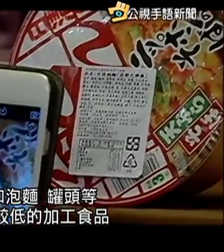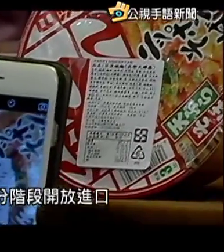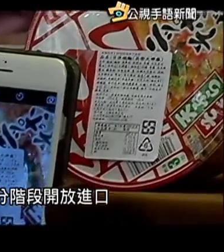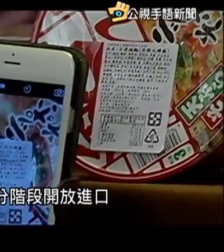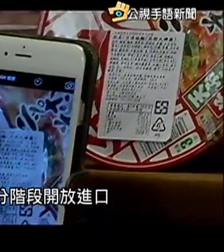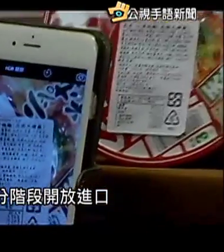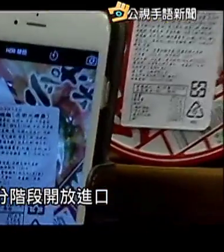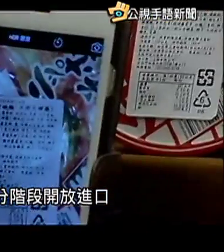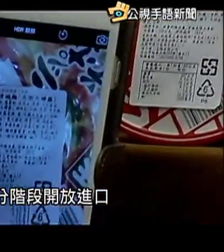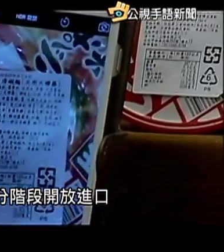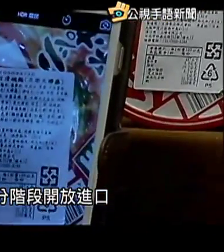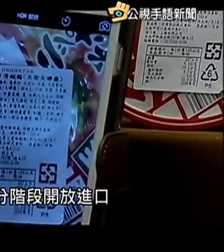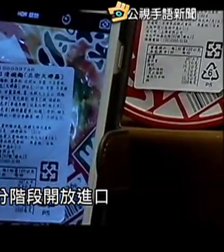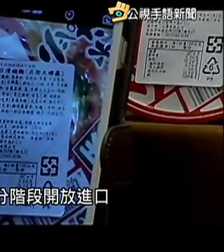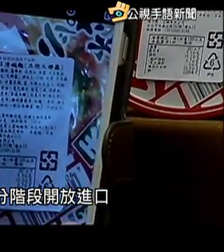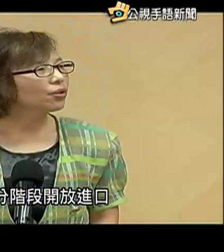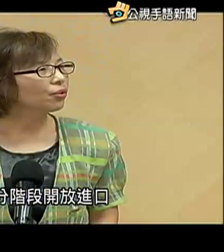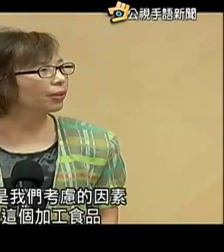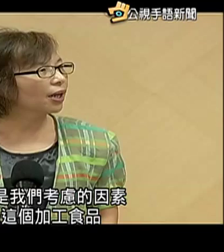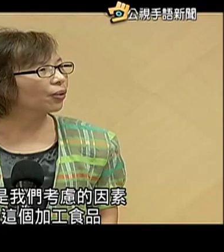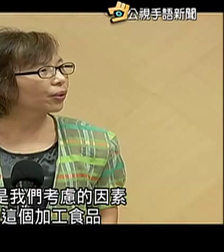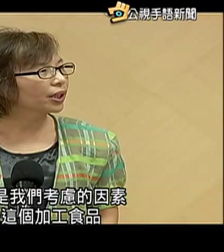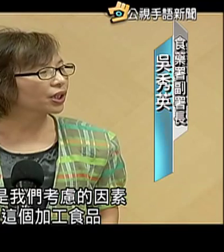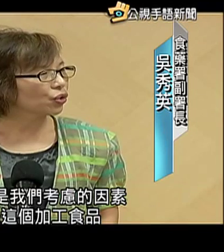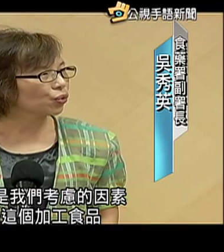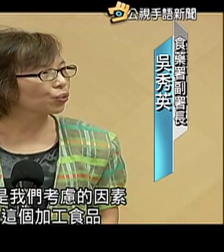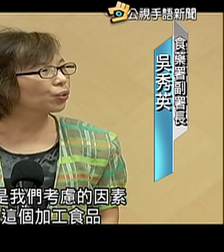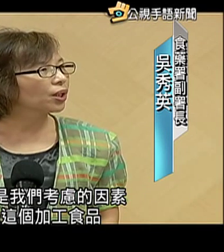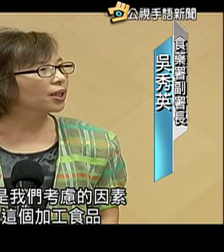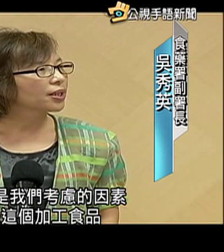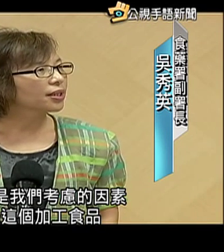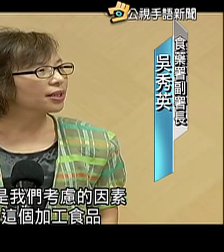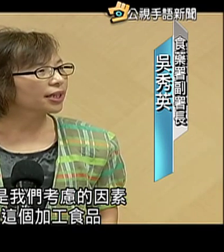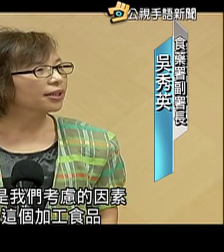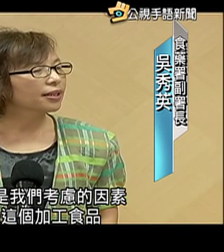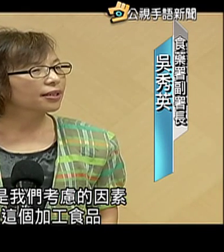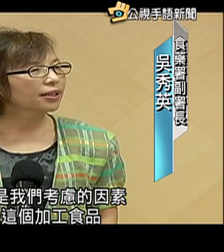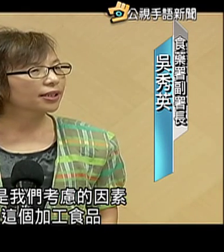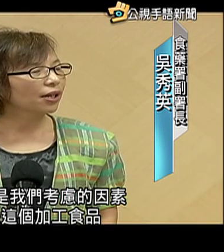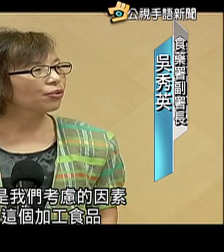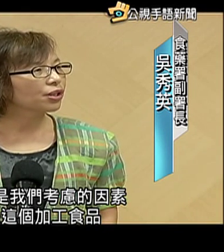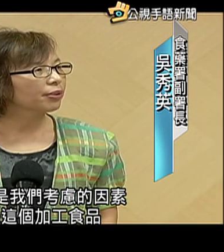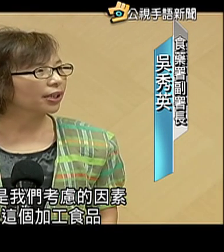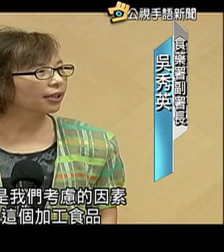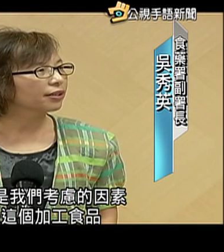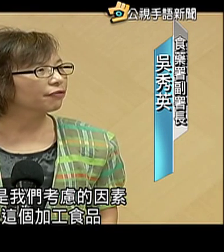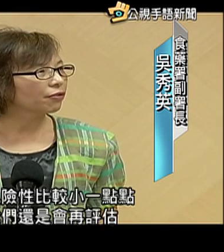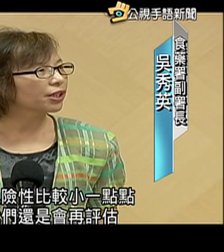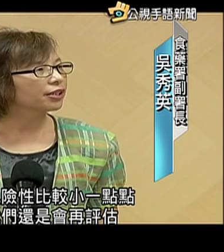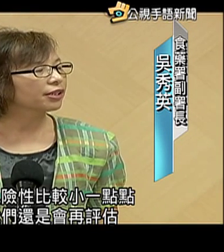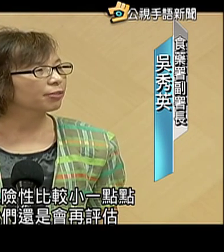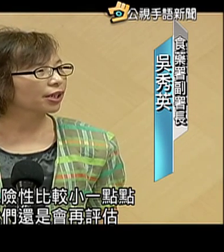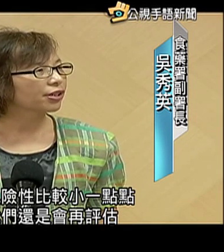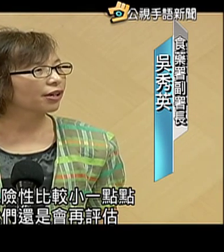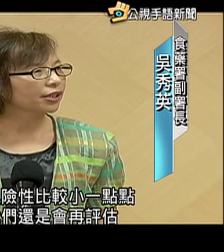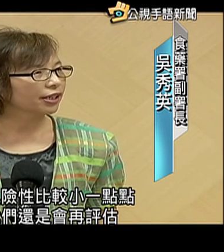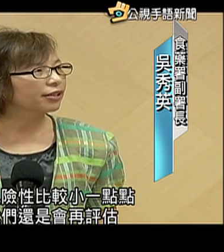分阶段开放进口。 这些都是我们考虑的因素，只是这个加工食品它可能风险性比较小一点